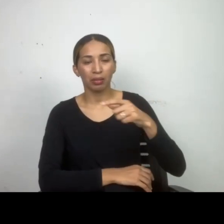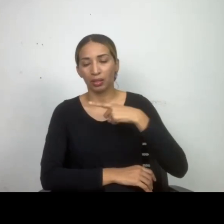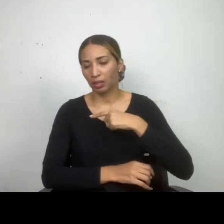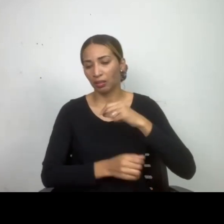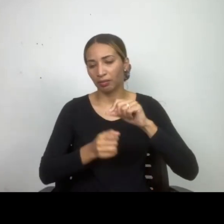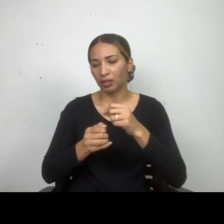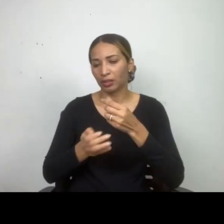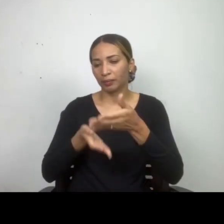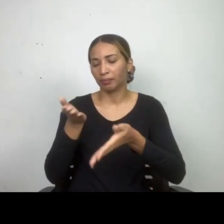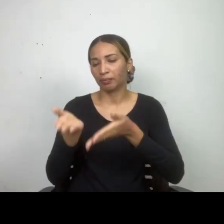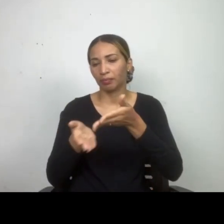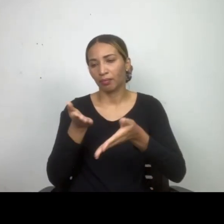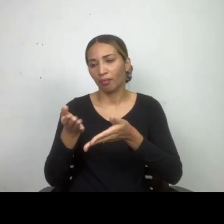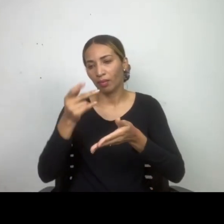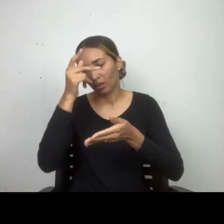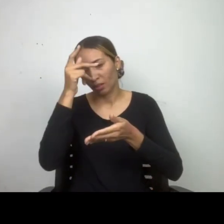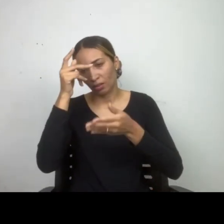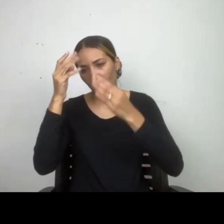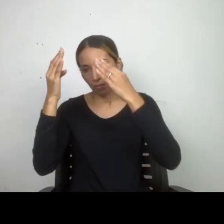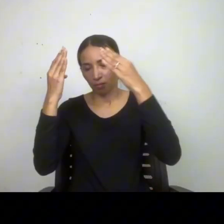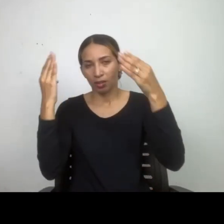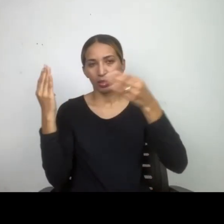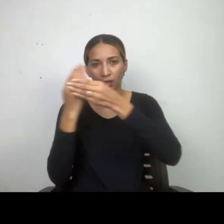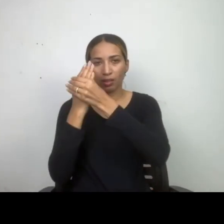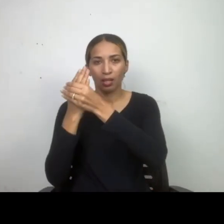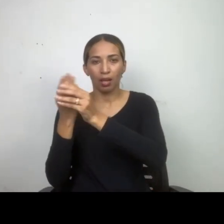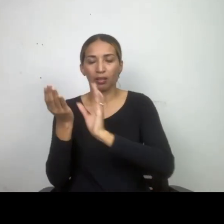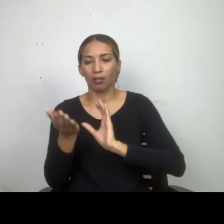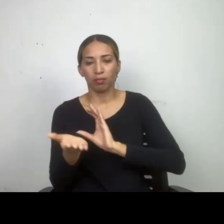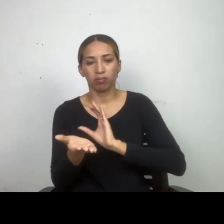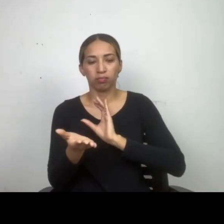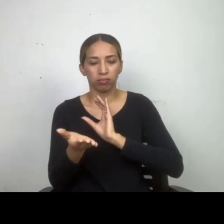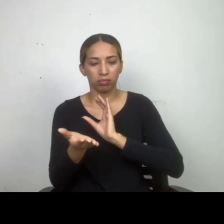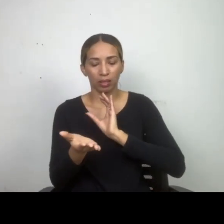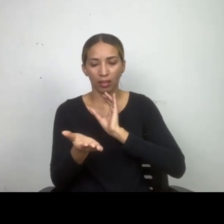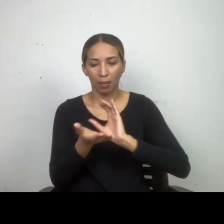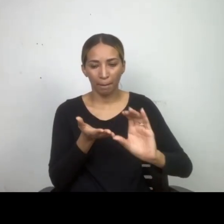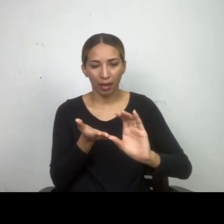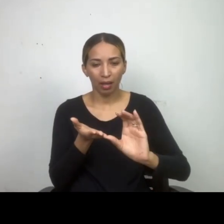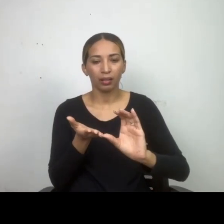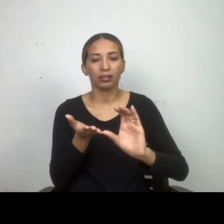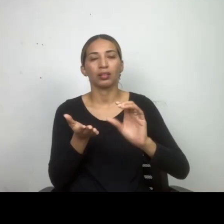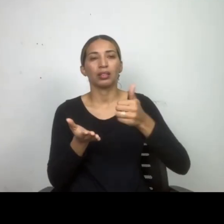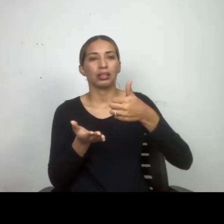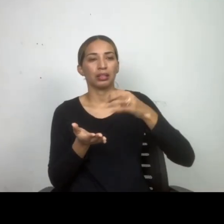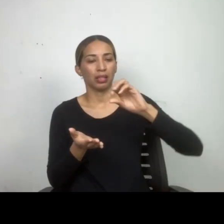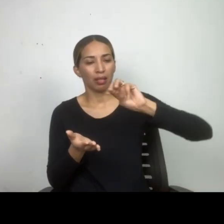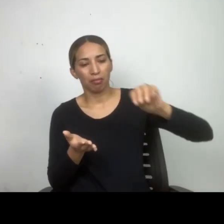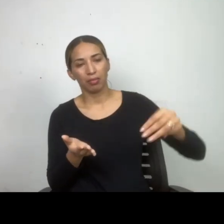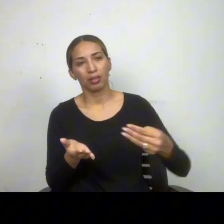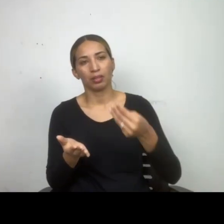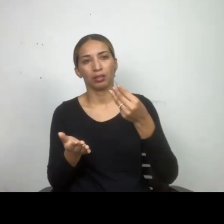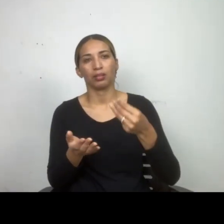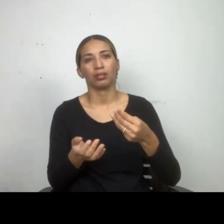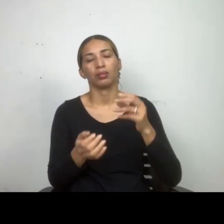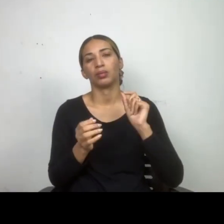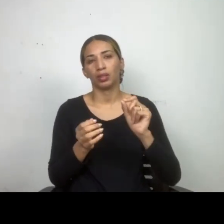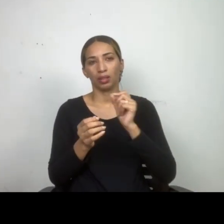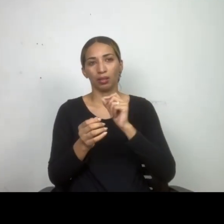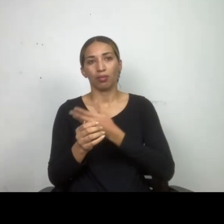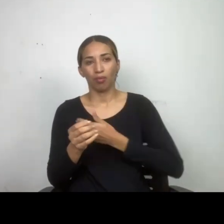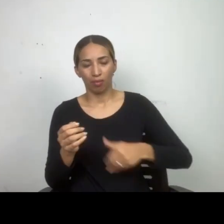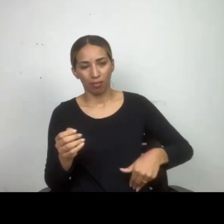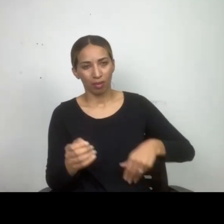um repasse que alcançou até 10 milhões de reais, demonstrando que aquele governo, né, estava incentivando